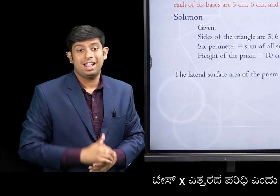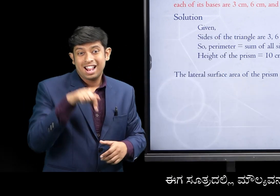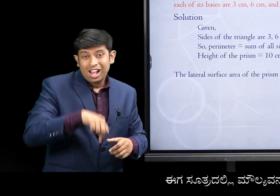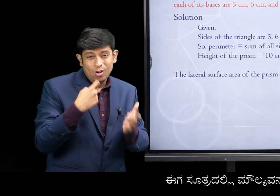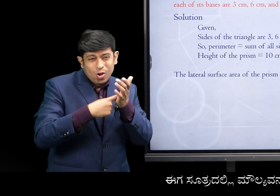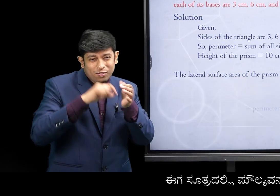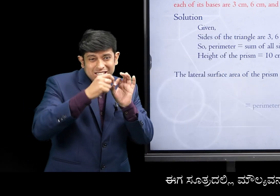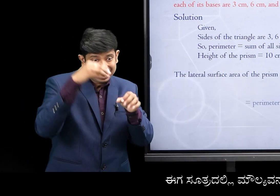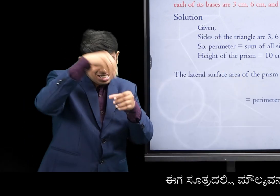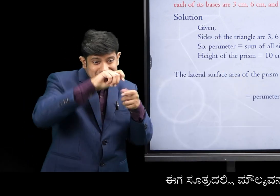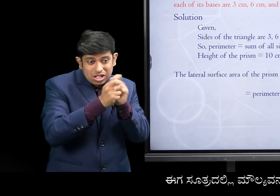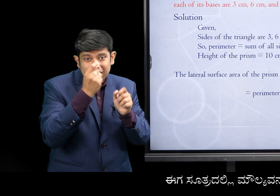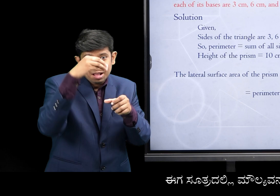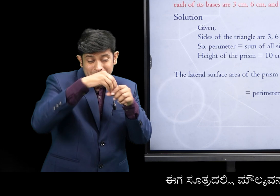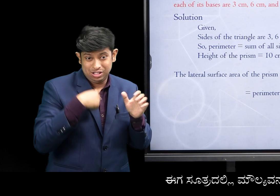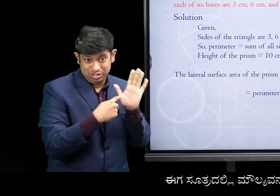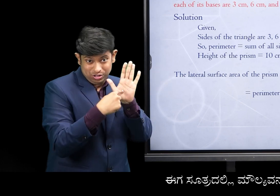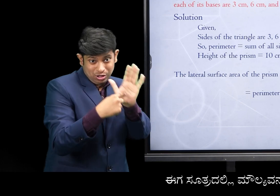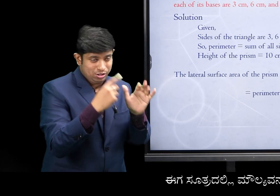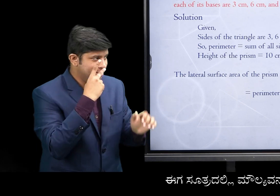ಈಗ ಸೂತ್ರದಲ್ಲಿ ಮೌಲ್ಯವನ್ನ ಬದಲಿಸಿ.